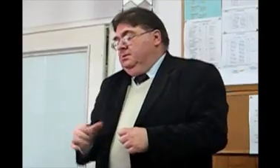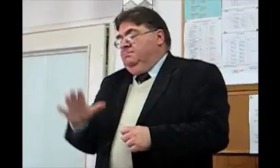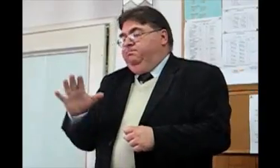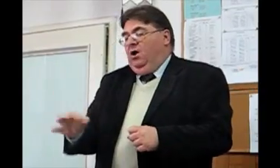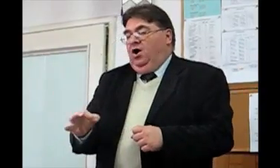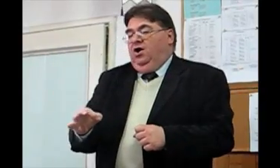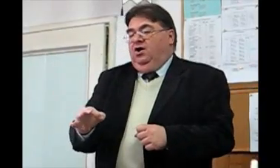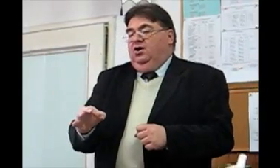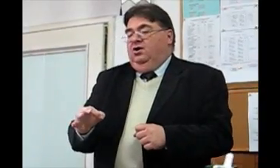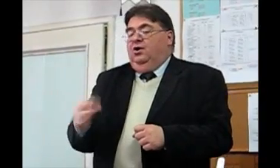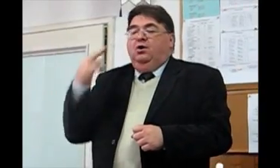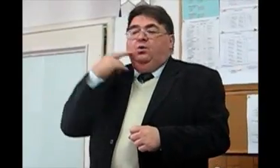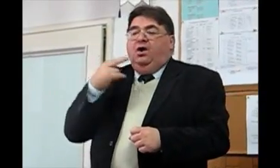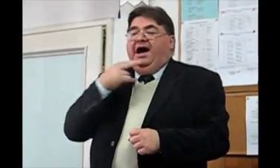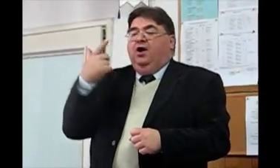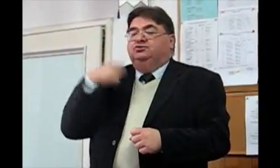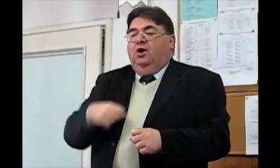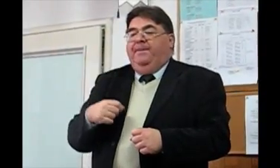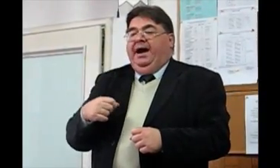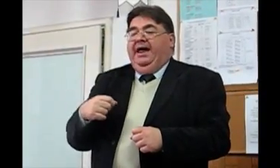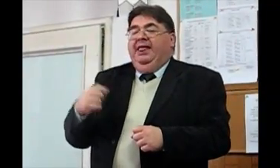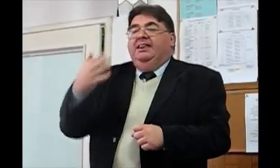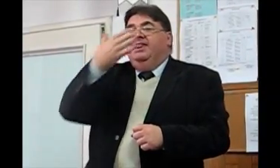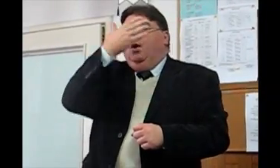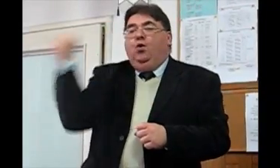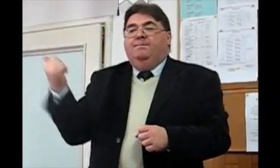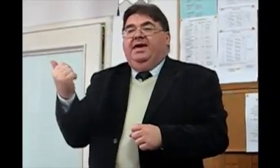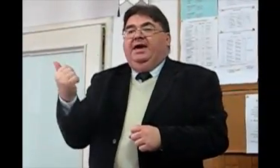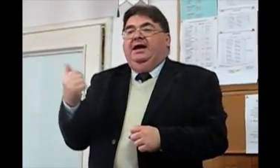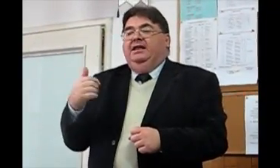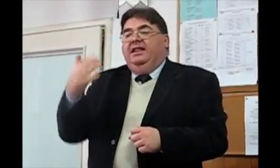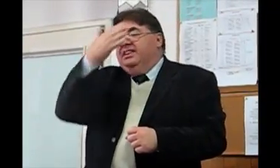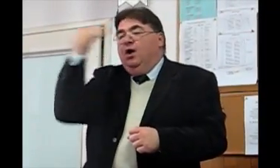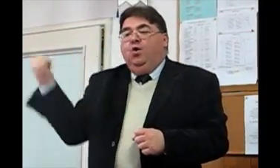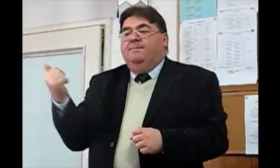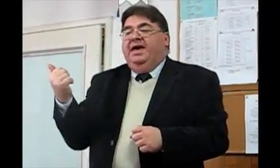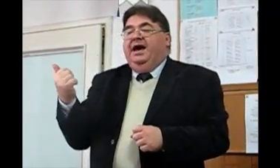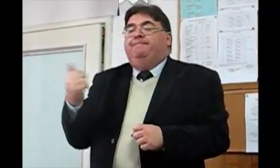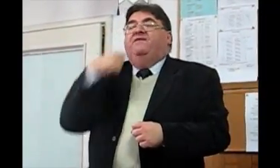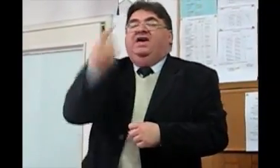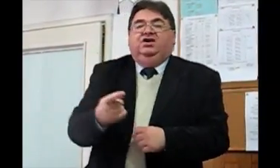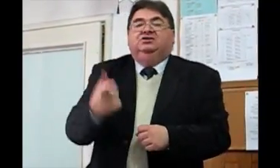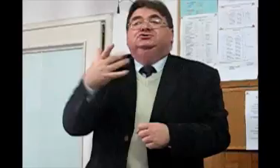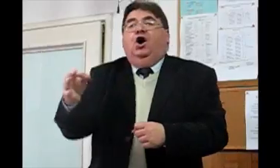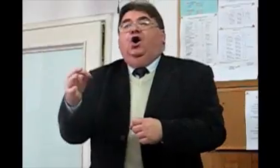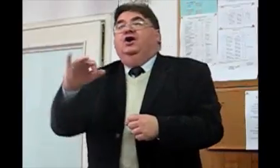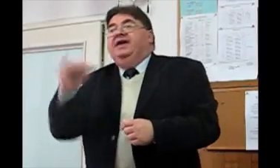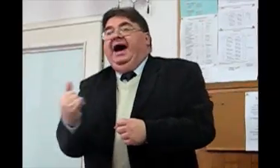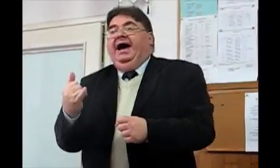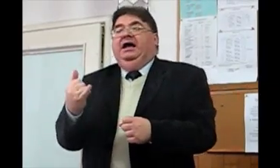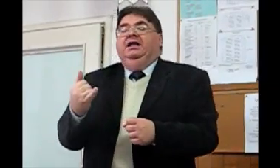bo ucha oktopa nie umie. Nie umie powiedzieć to, jak.